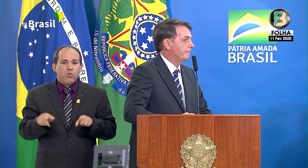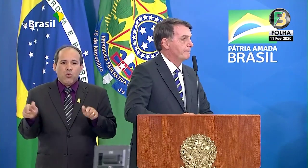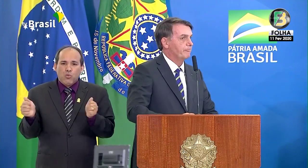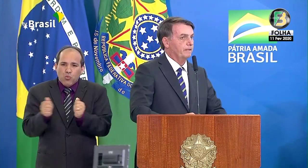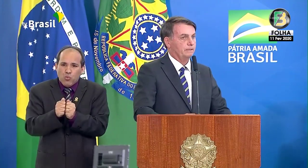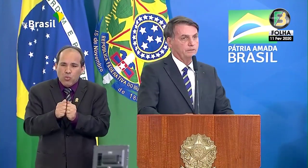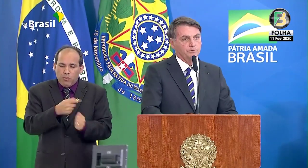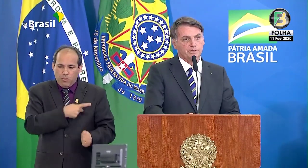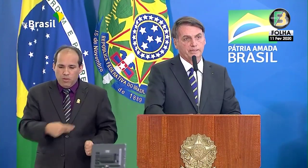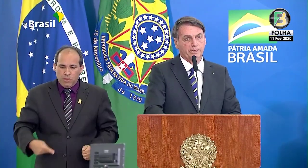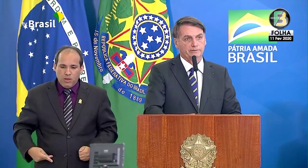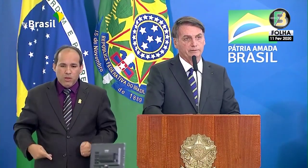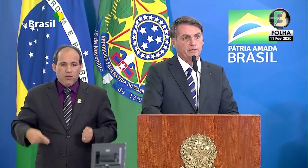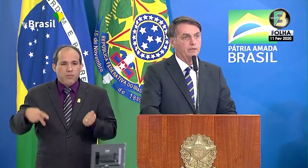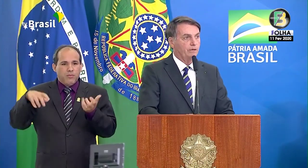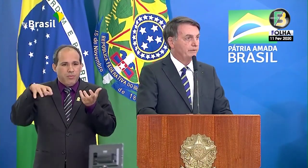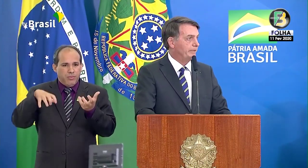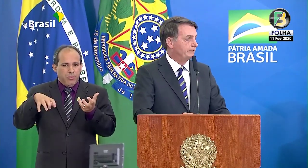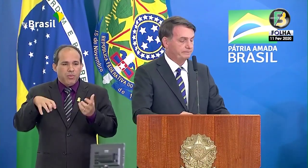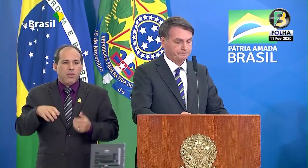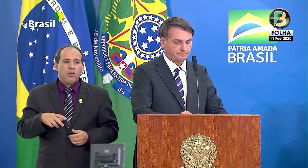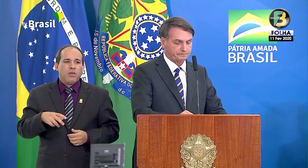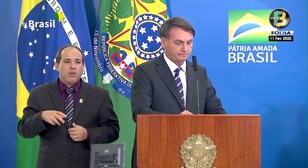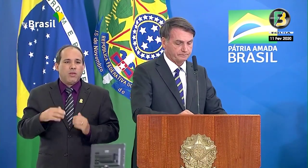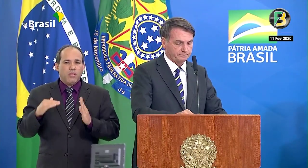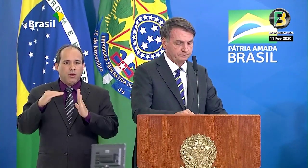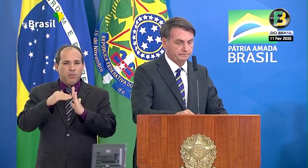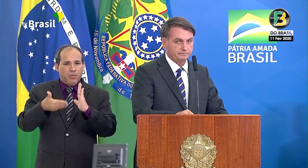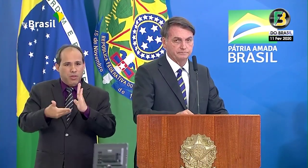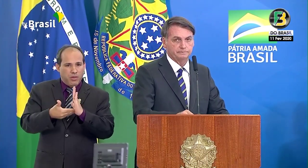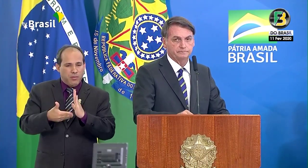da Câmara e do Senado. Obviamente,